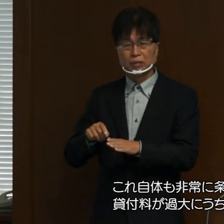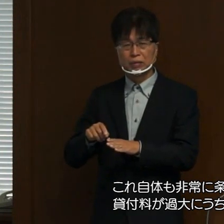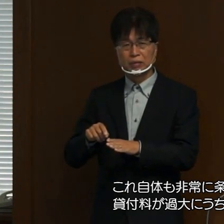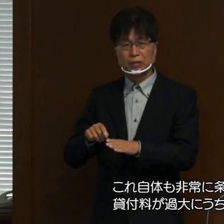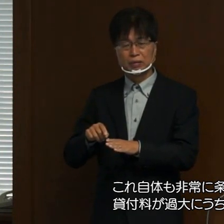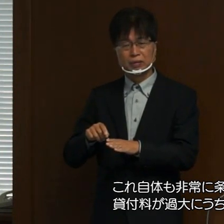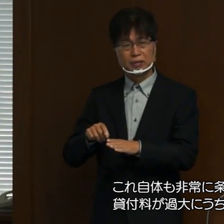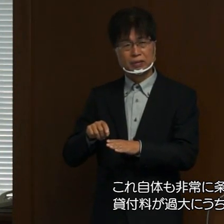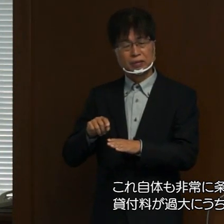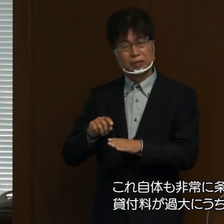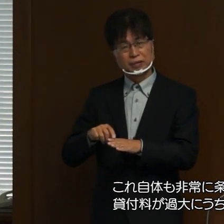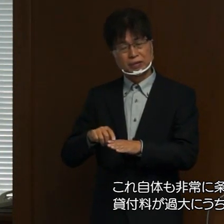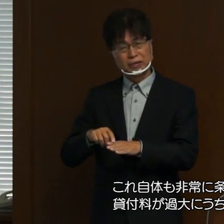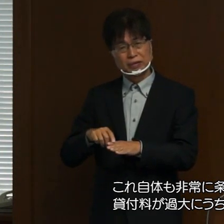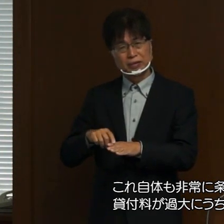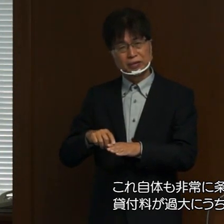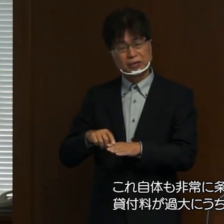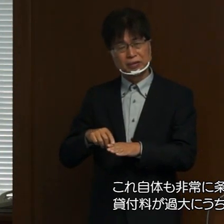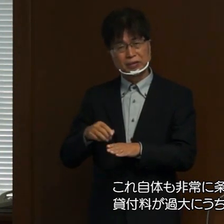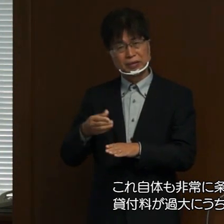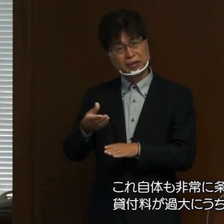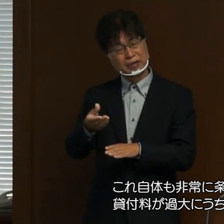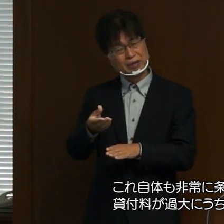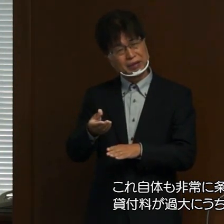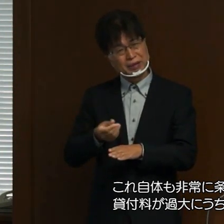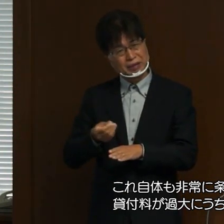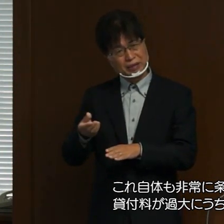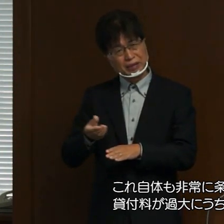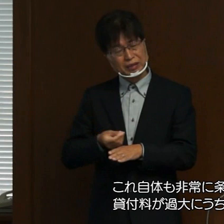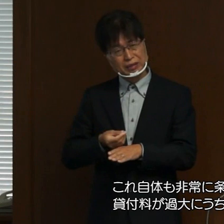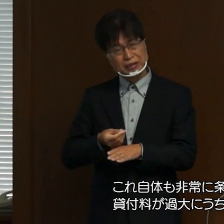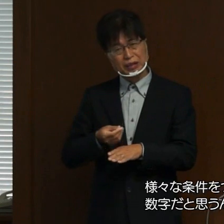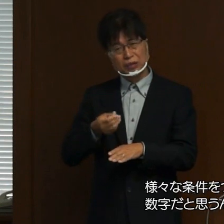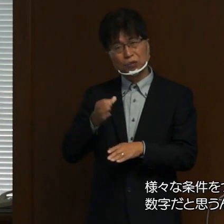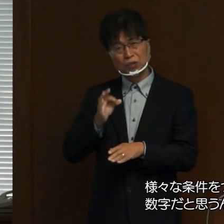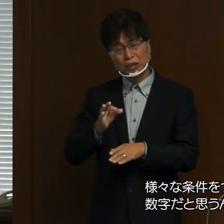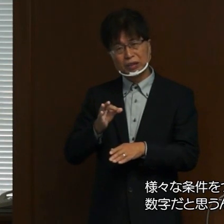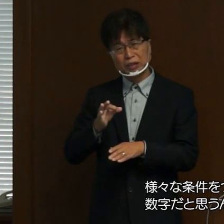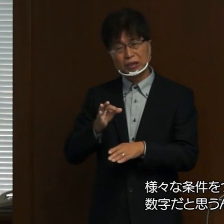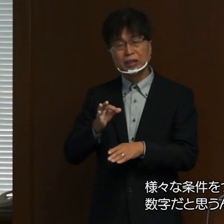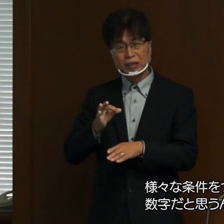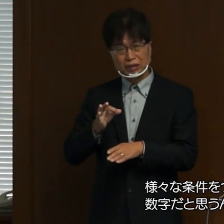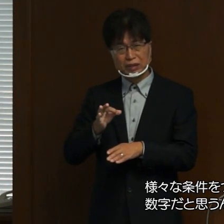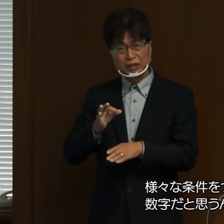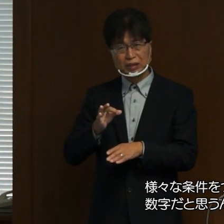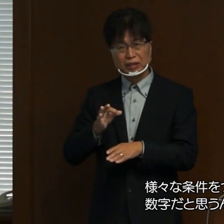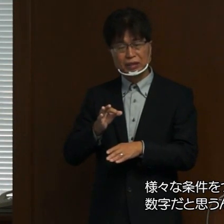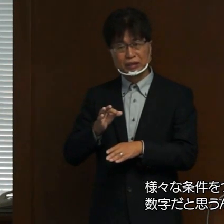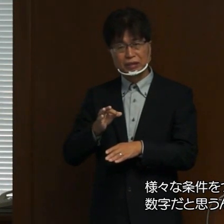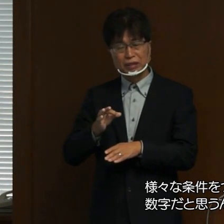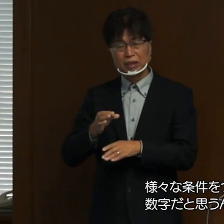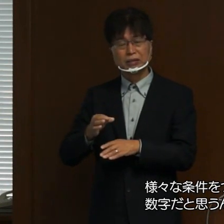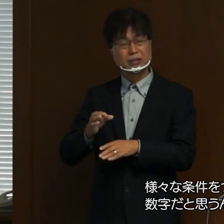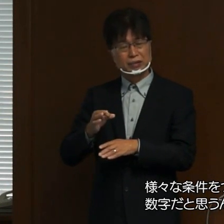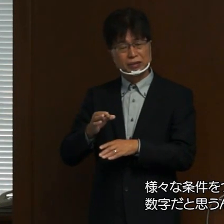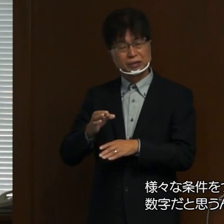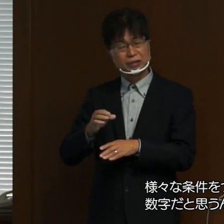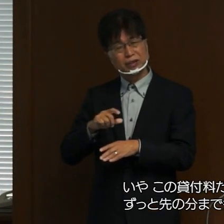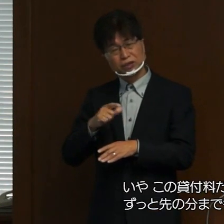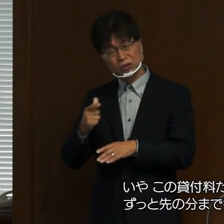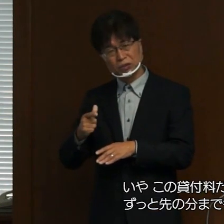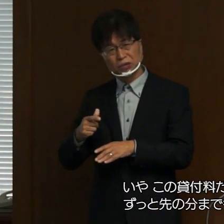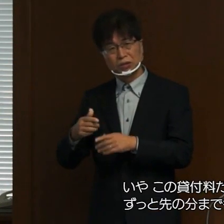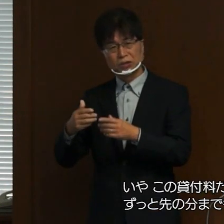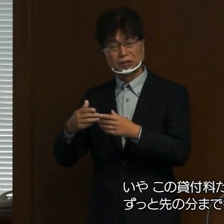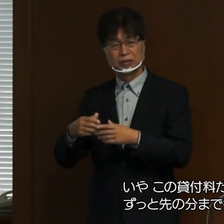貸付料がもうただ課題にうちに来るというさまざまな条件をつけた上での数字だと思うんですね。